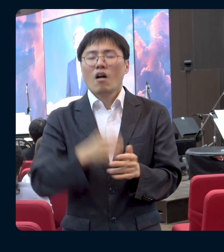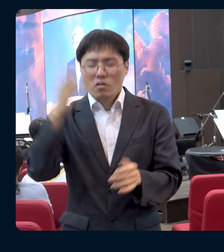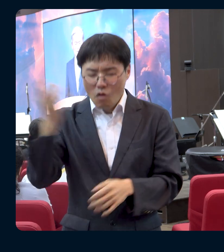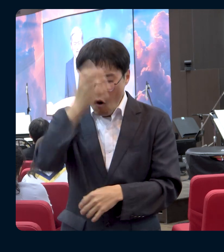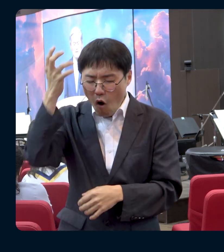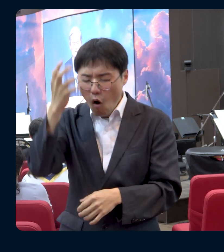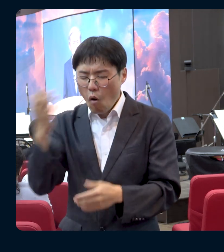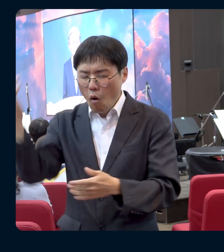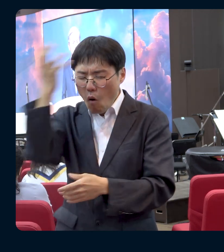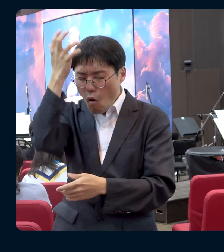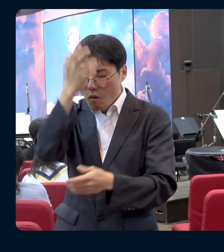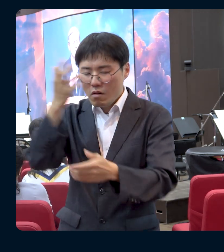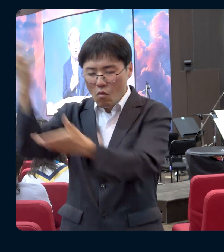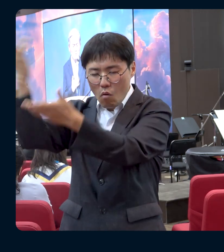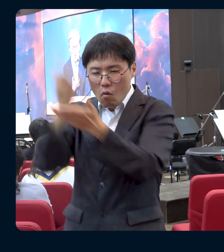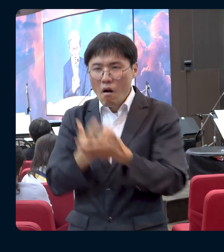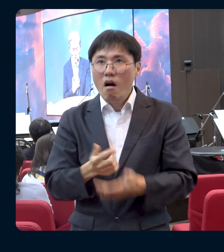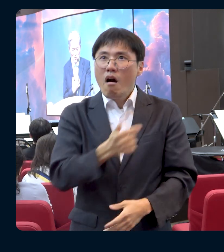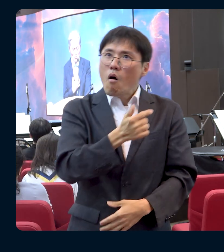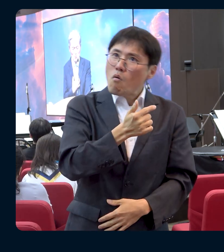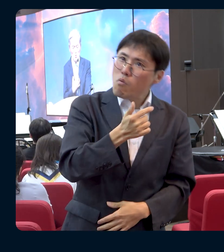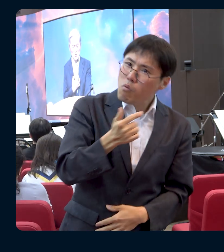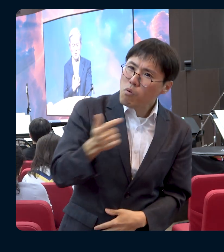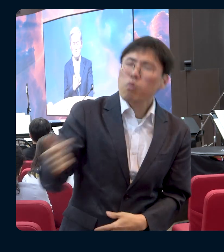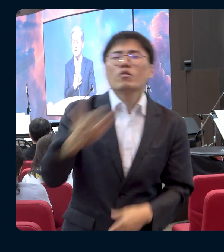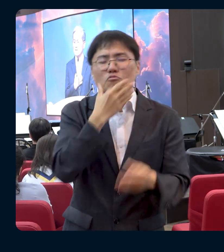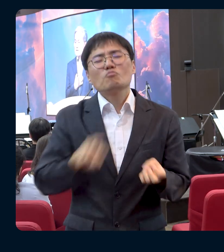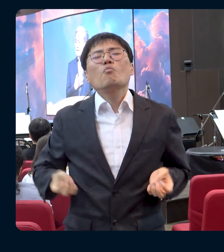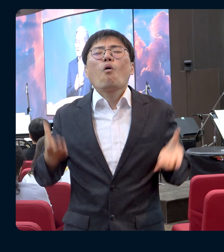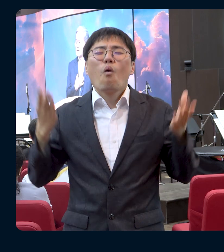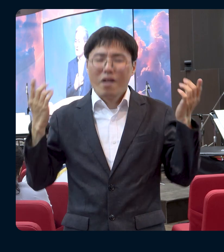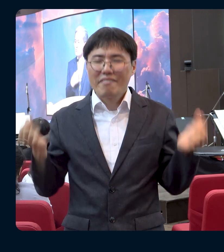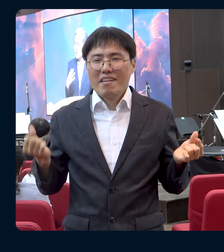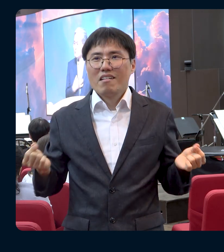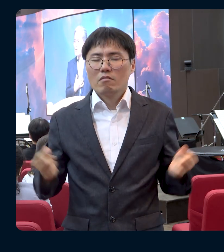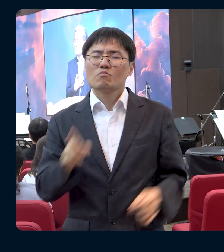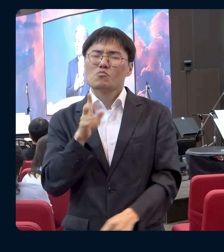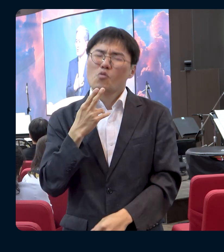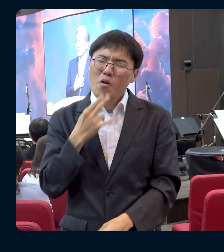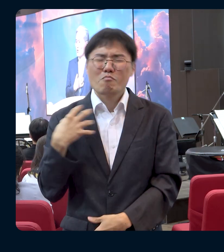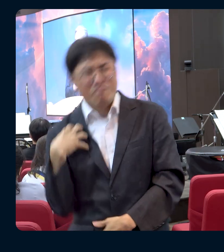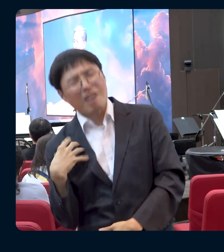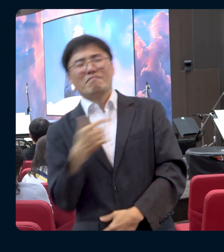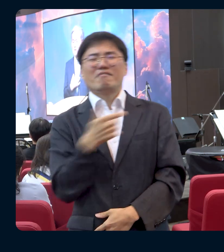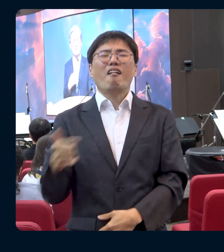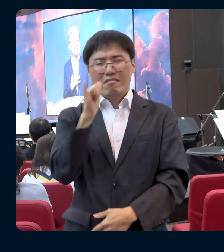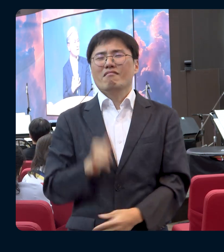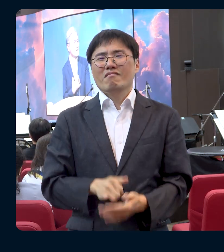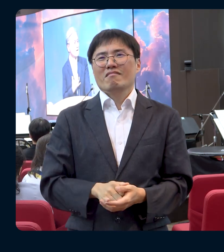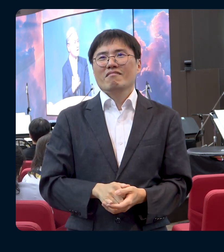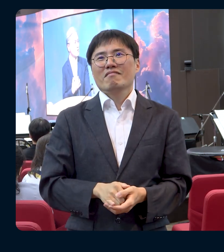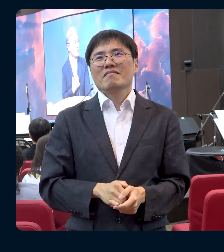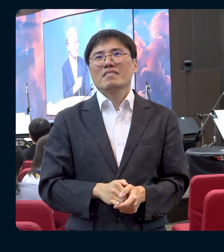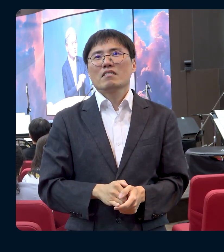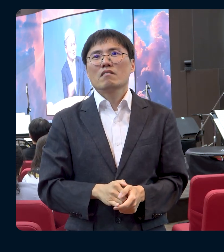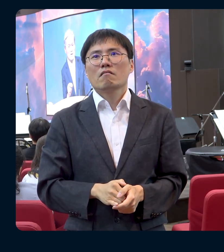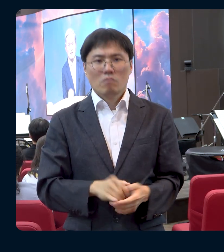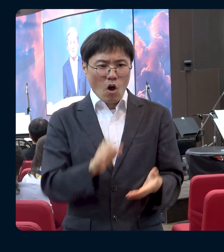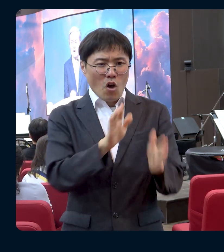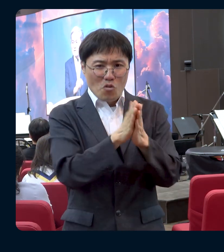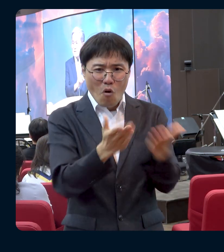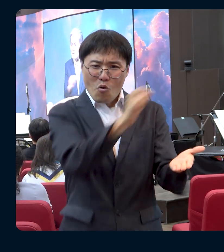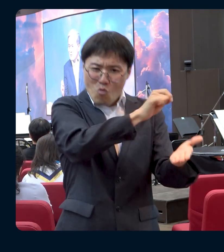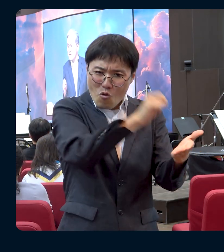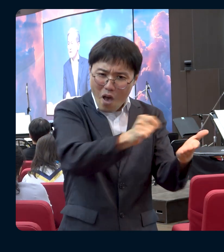성령께서 역사하셔서 그런지 그건 저한테 엄청난 축복이었습니다. 물론 부담이 있었죠. 왜냐하면 교재도